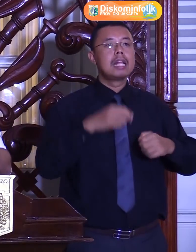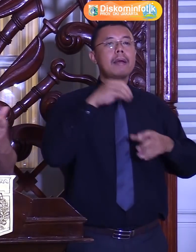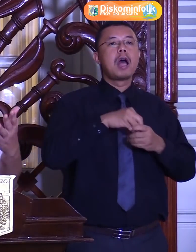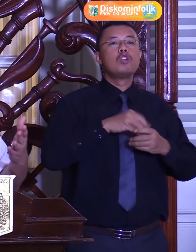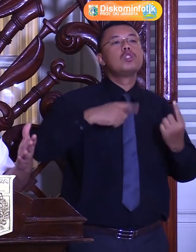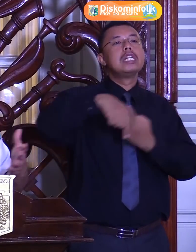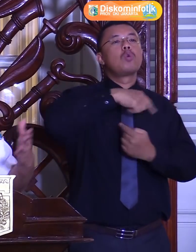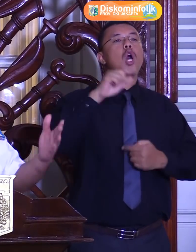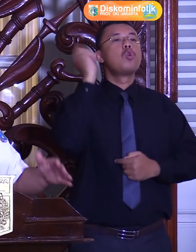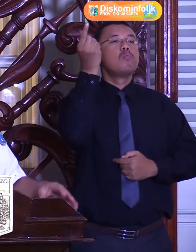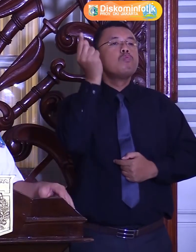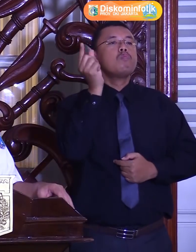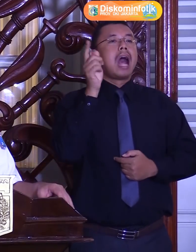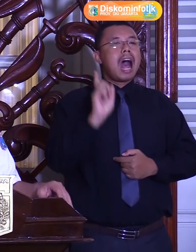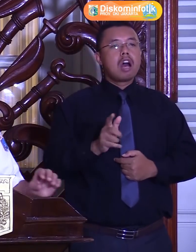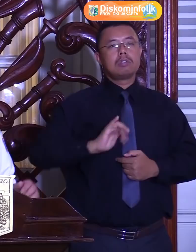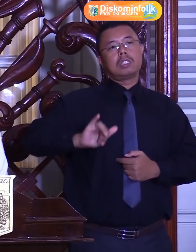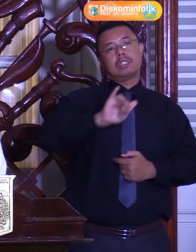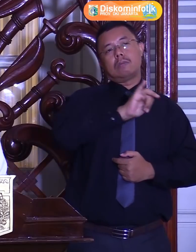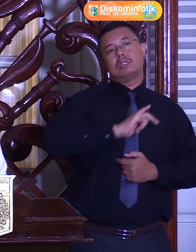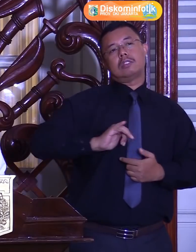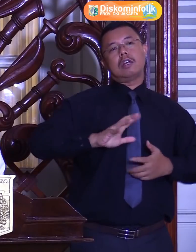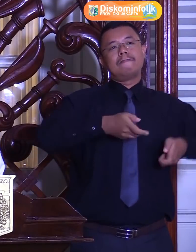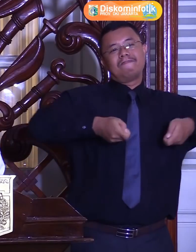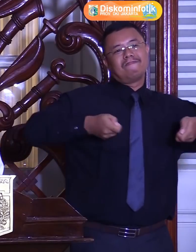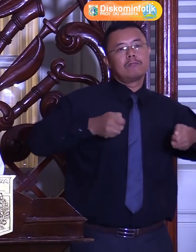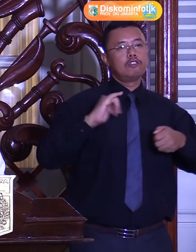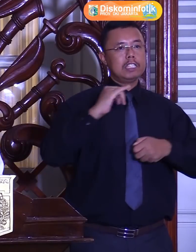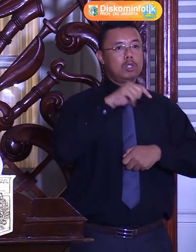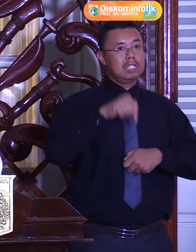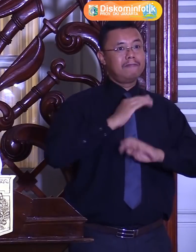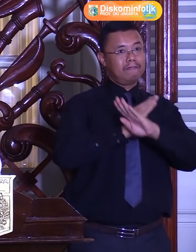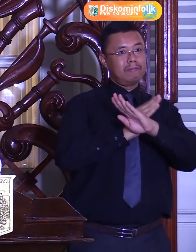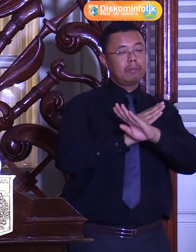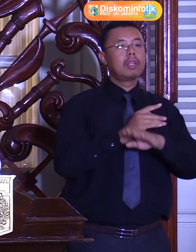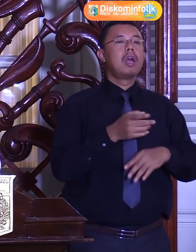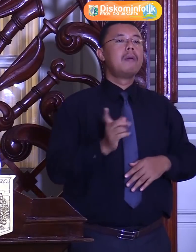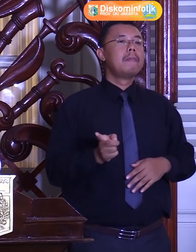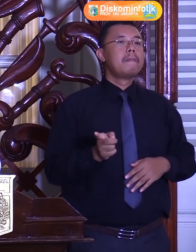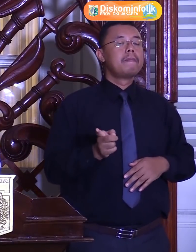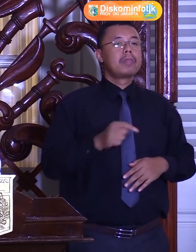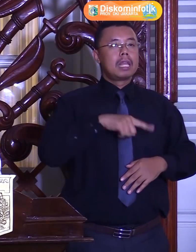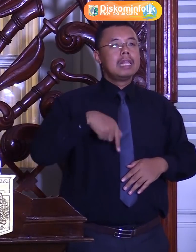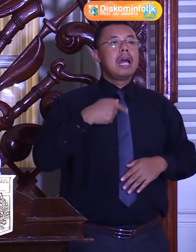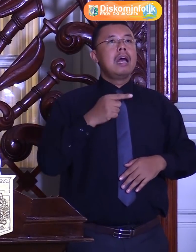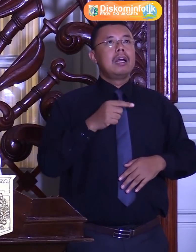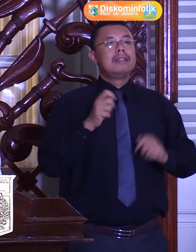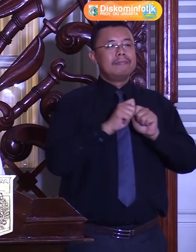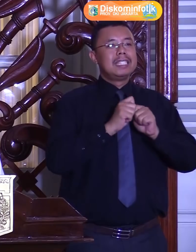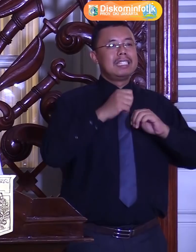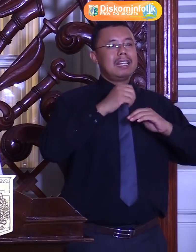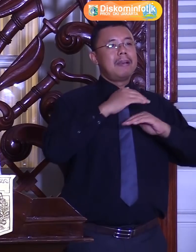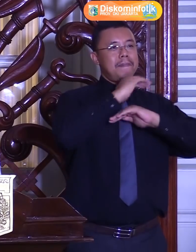di lingkungan-lingkungan umum. Inilah yang harus kita lakukan sama-sama. Karena itulah kenapa ada pembatasan seperti